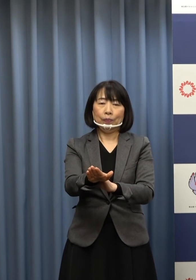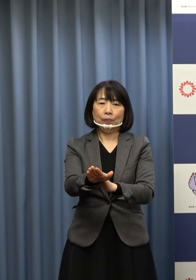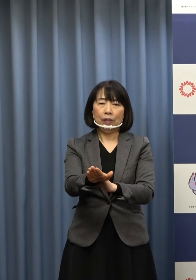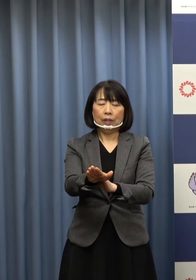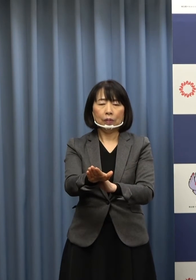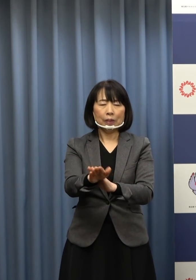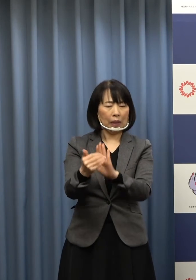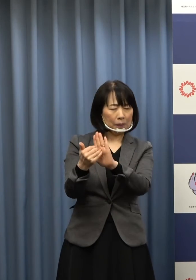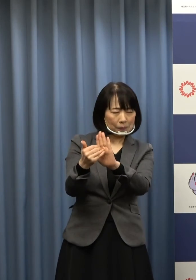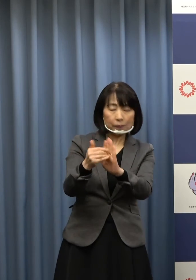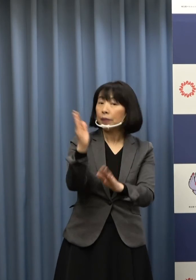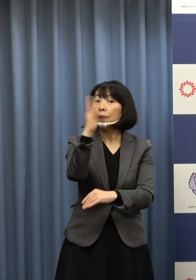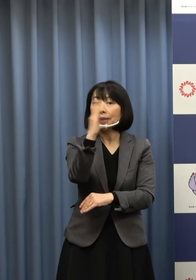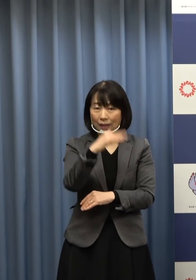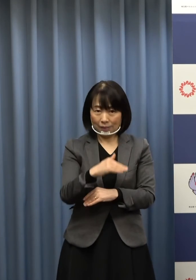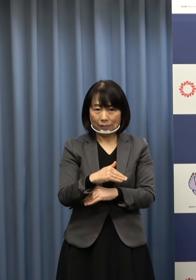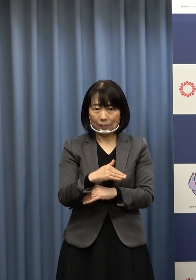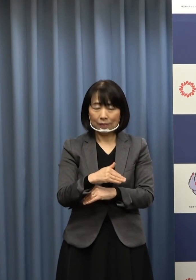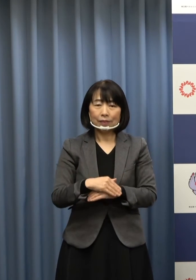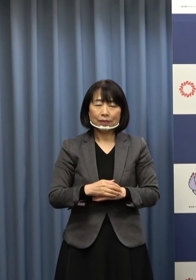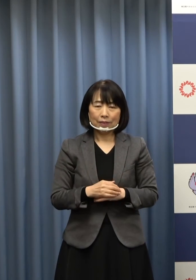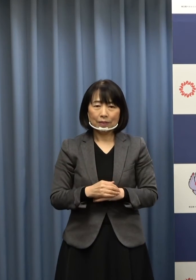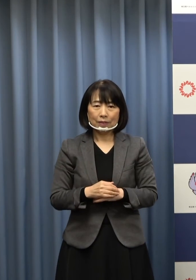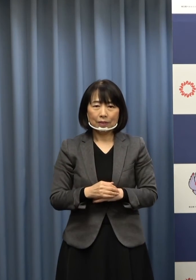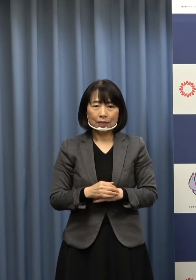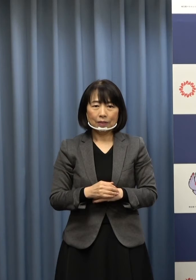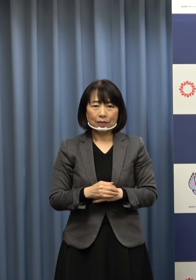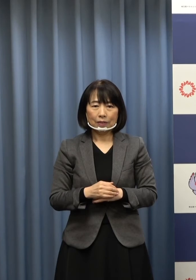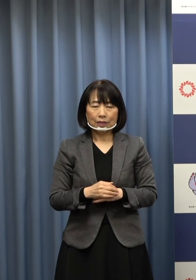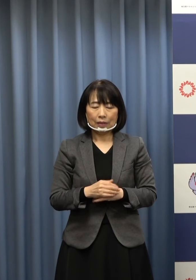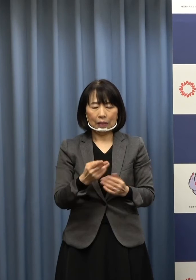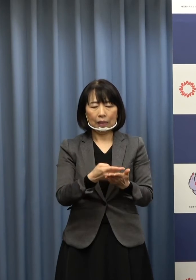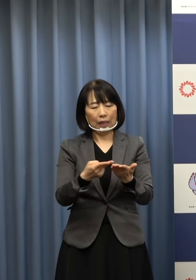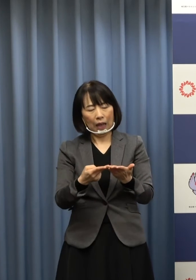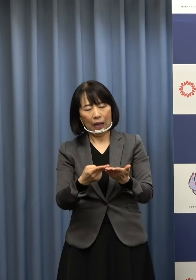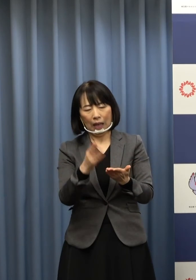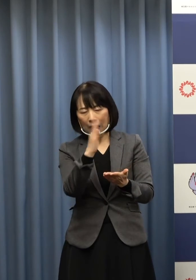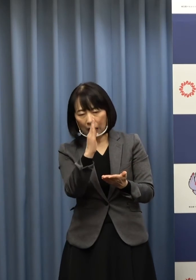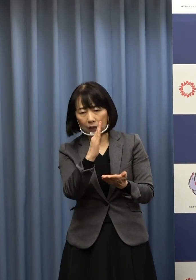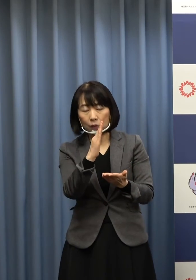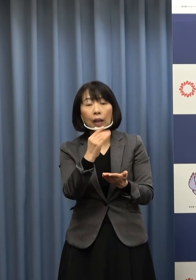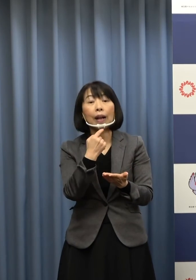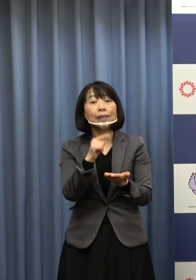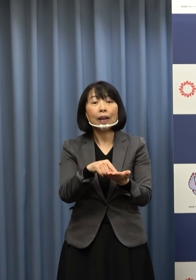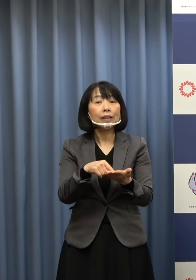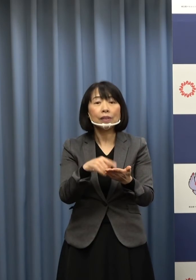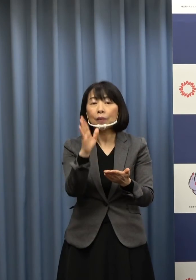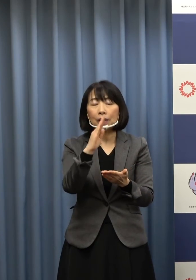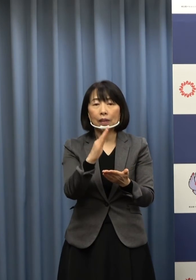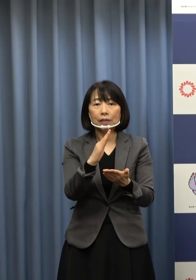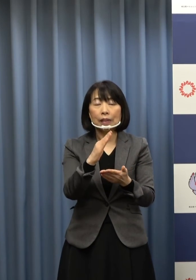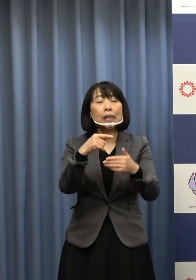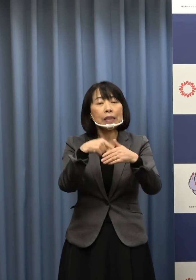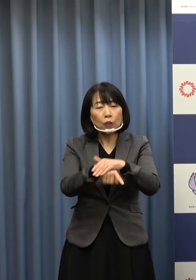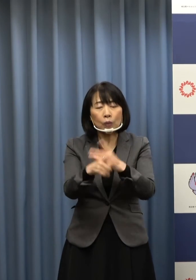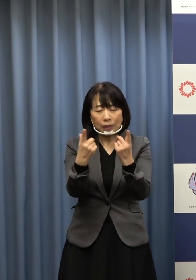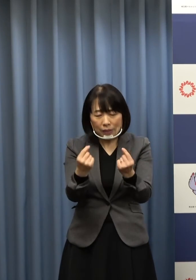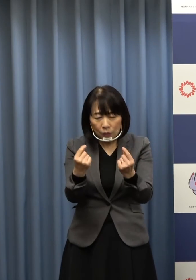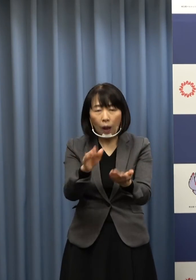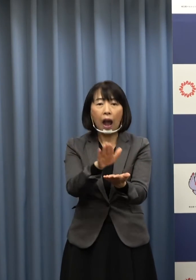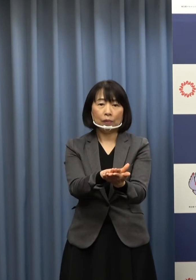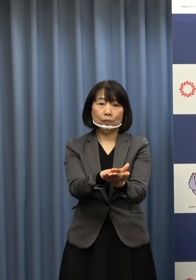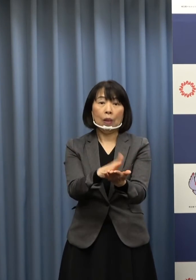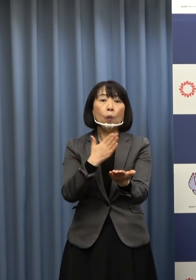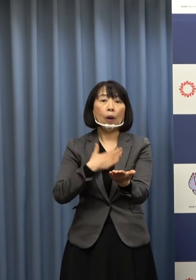受け入れたくないとかですね、単純に、出したくないというのも両方ですけども、そういった問題ではないんだということはよく分かり